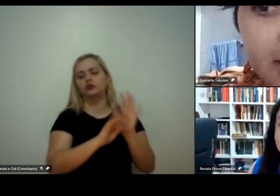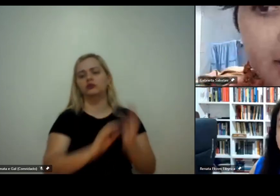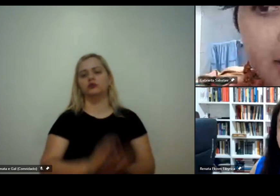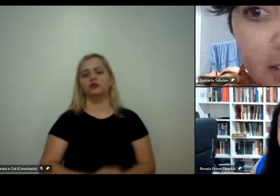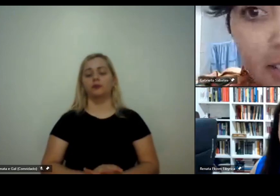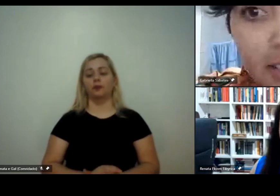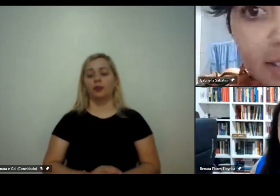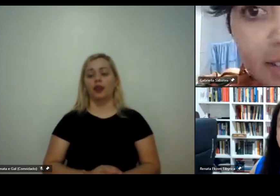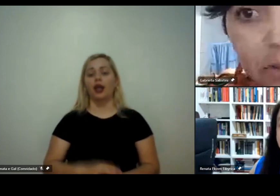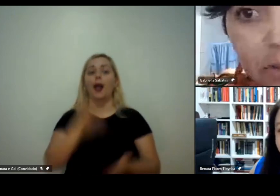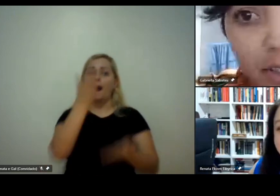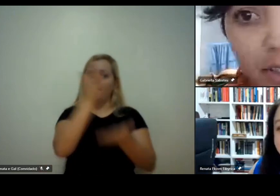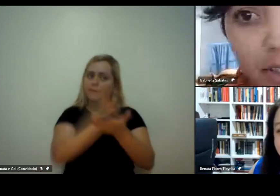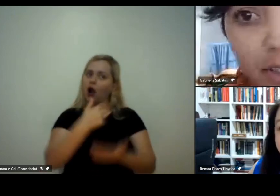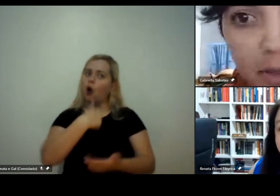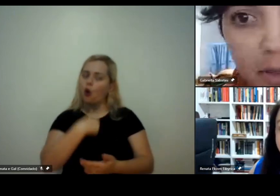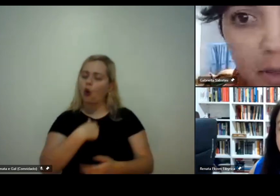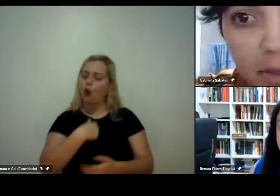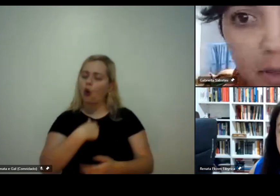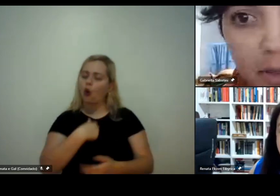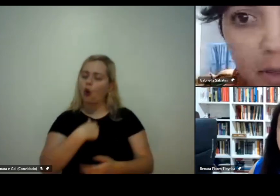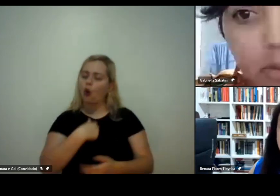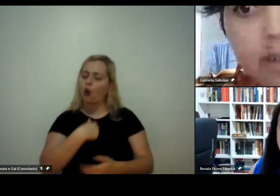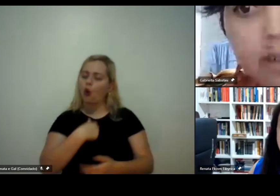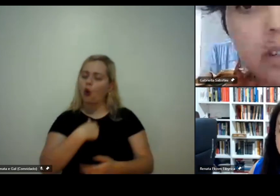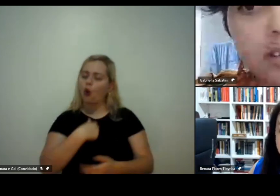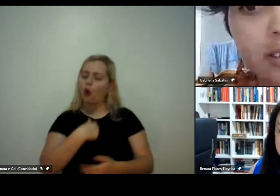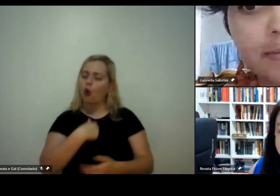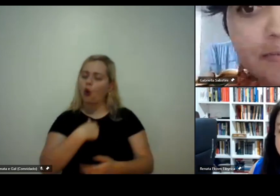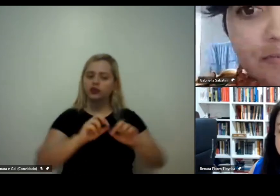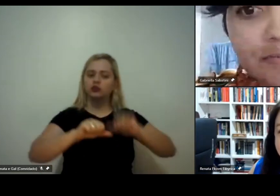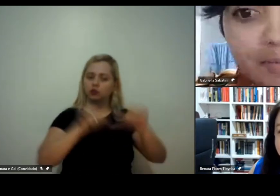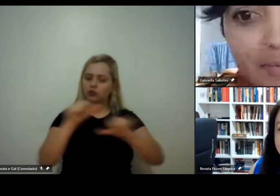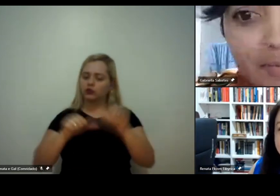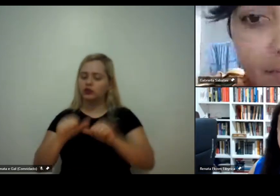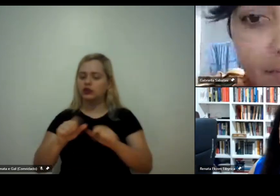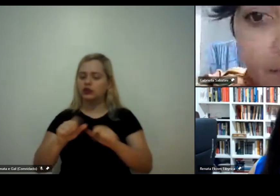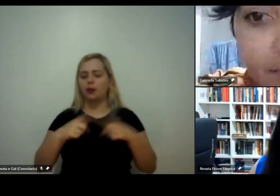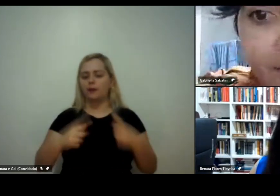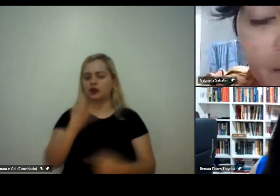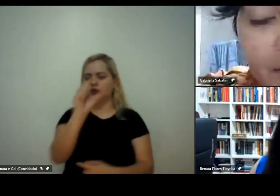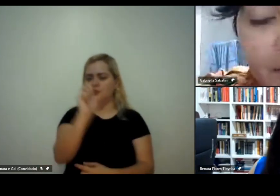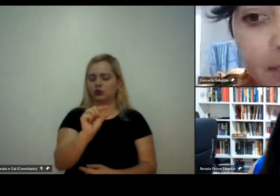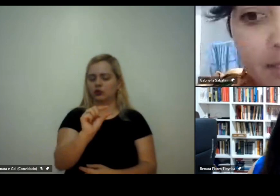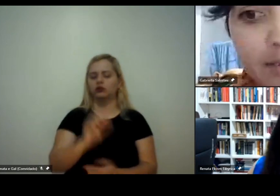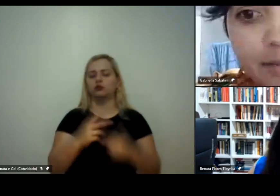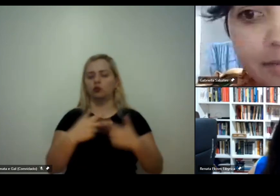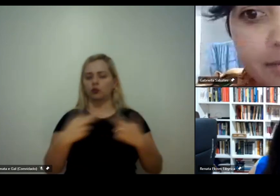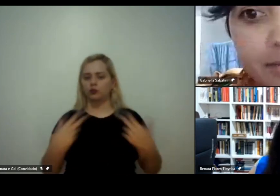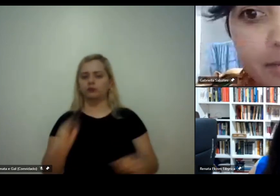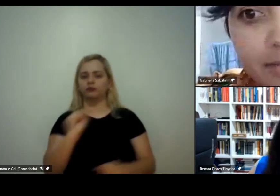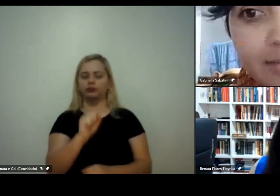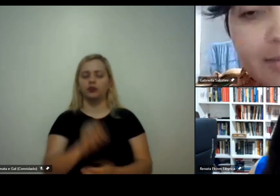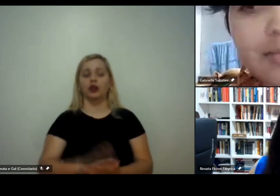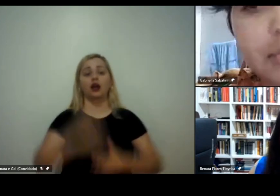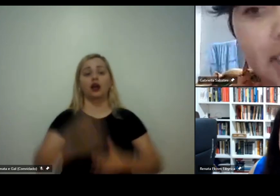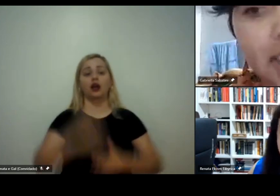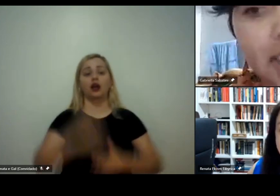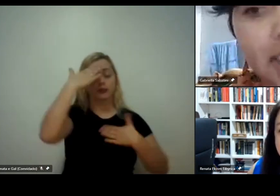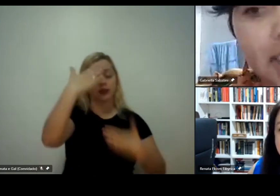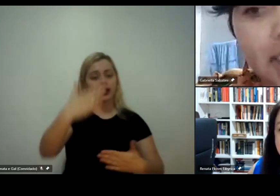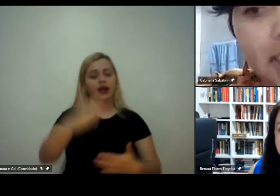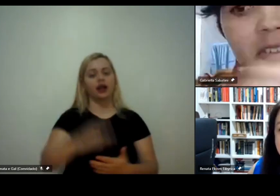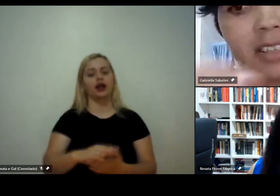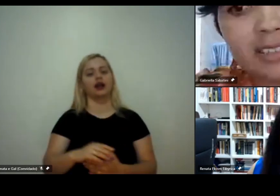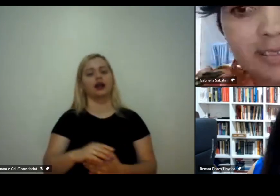é parte da minha dissertação. Eu fiz algumas alterações, mas pouca coisa, assim. Mas muito obrigada pela